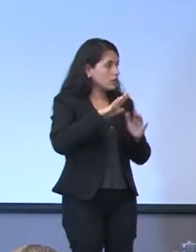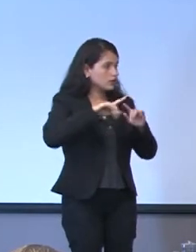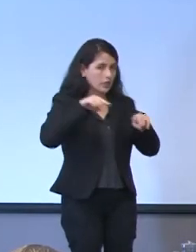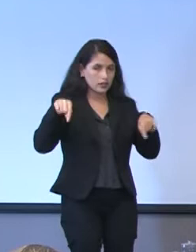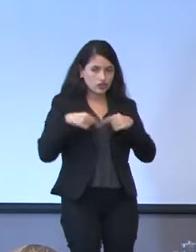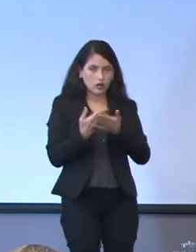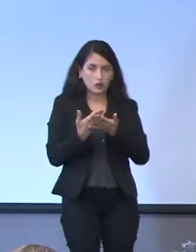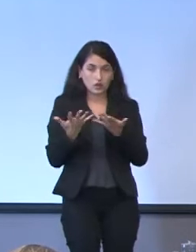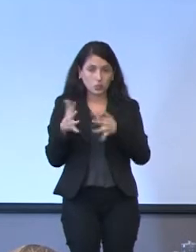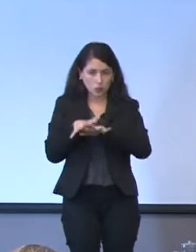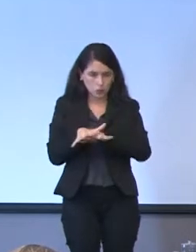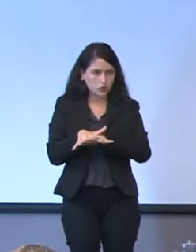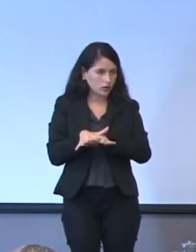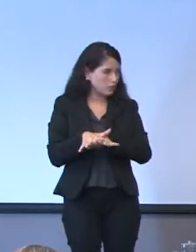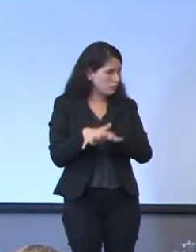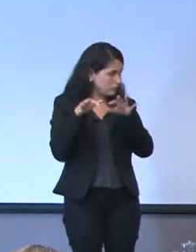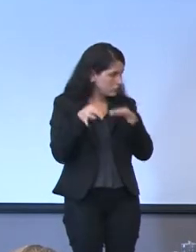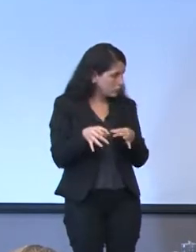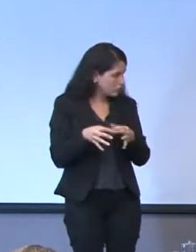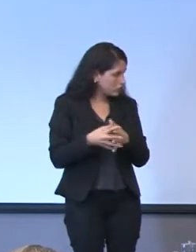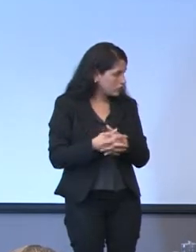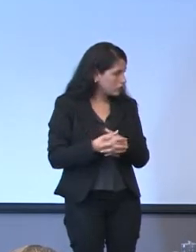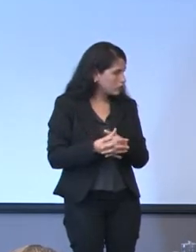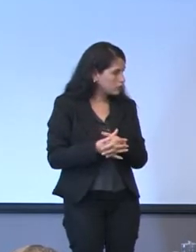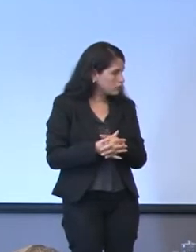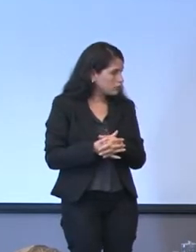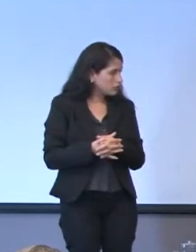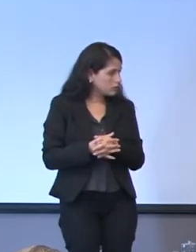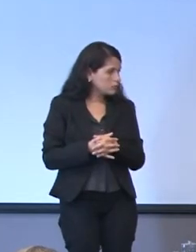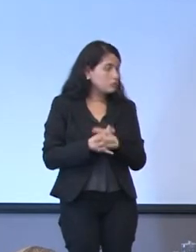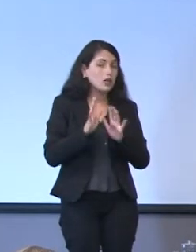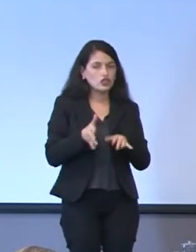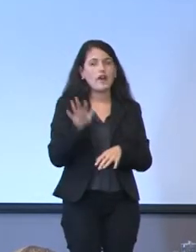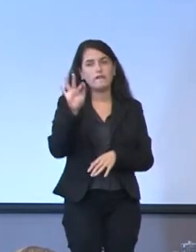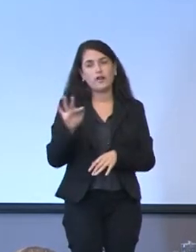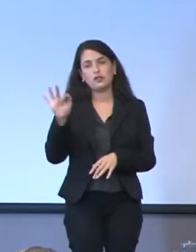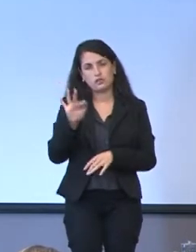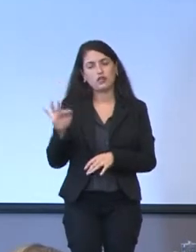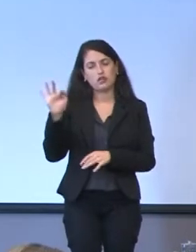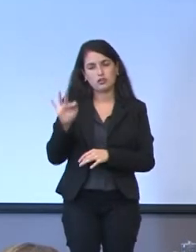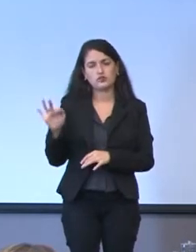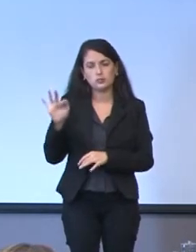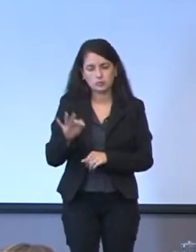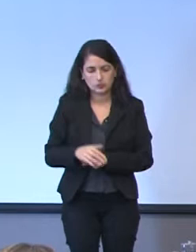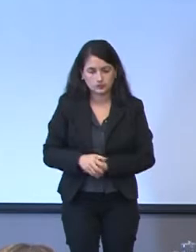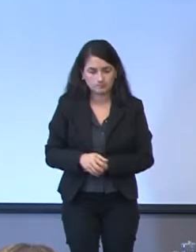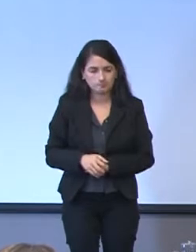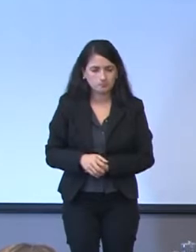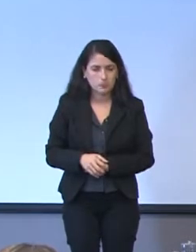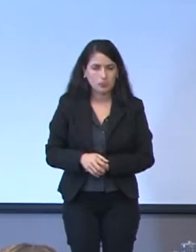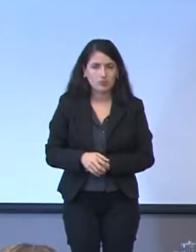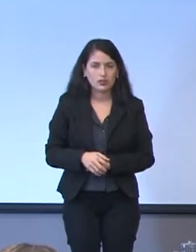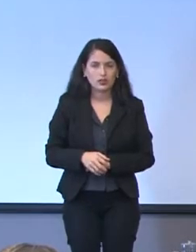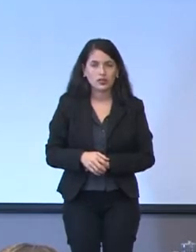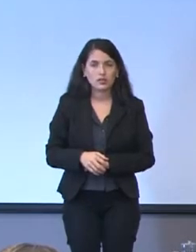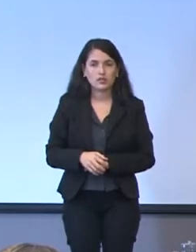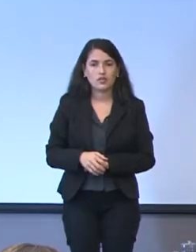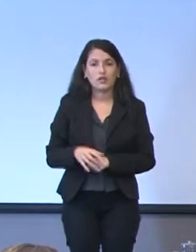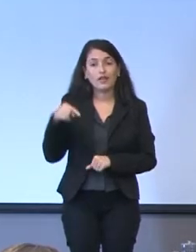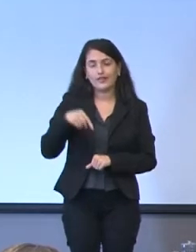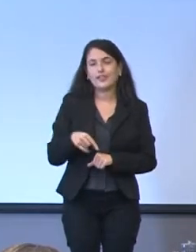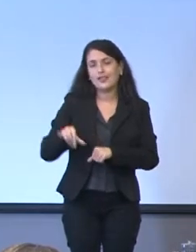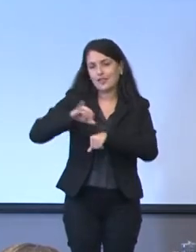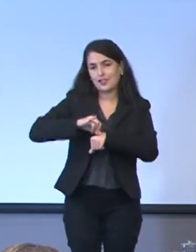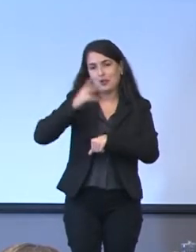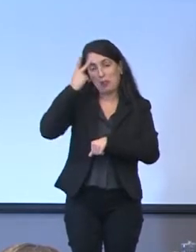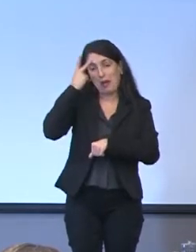né? Mas já foi numa faculdade, na capital econômica do nosso país,